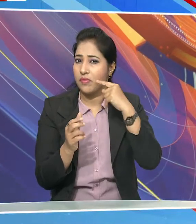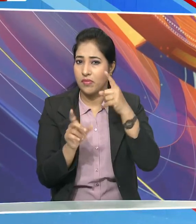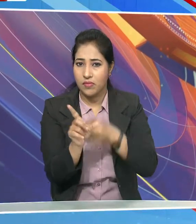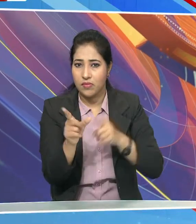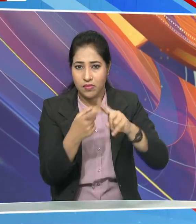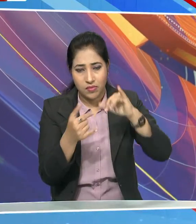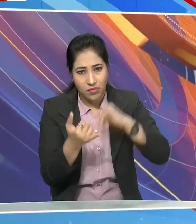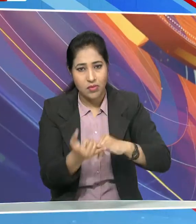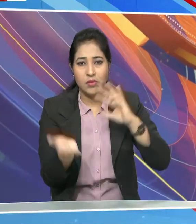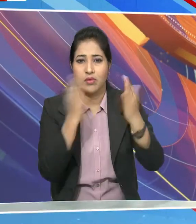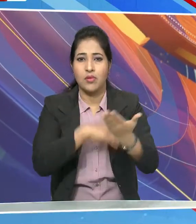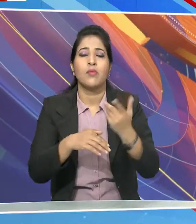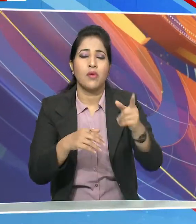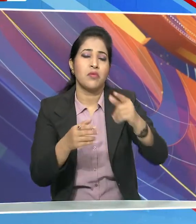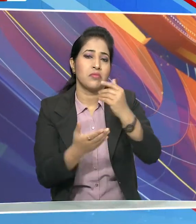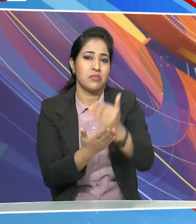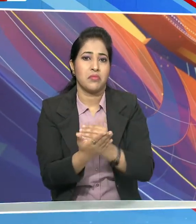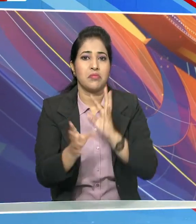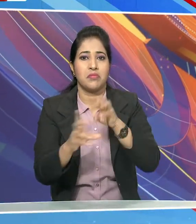था